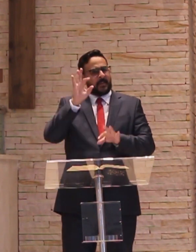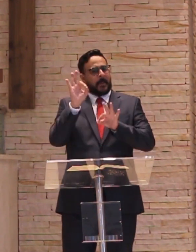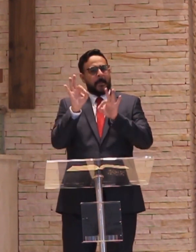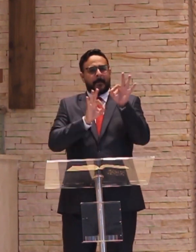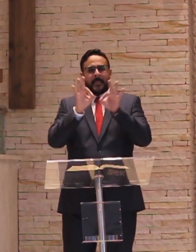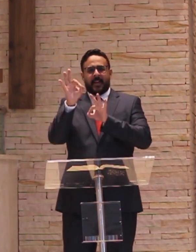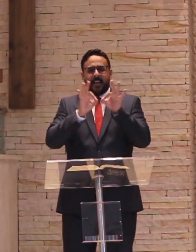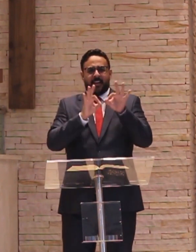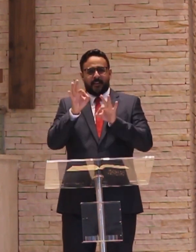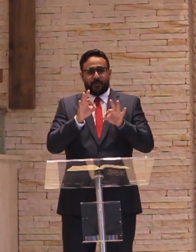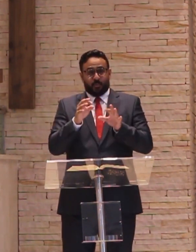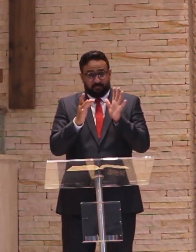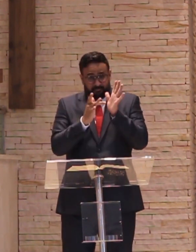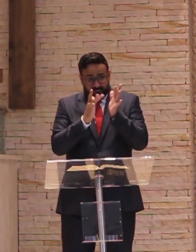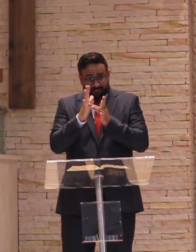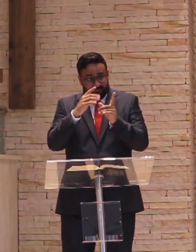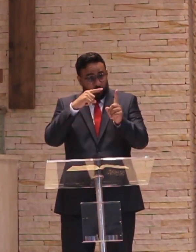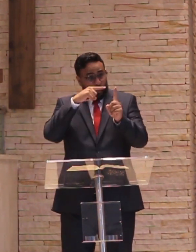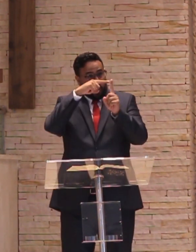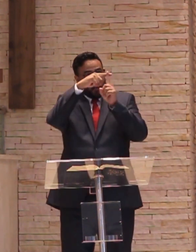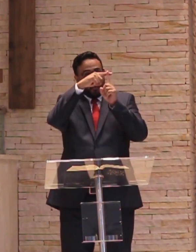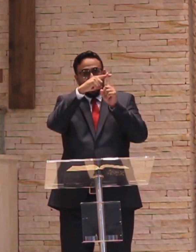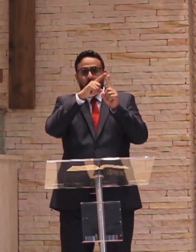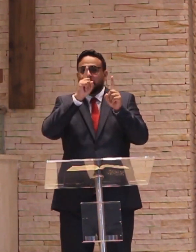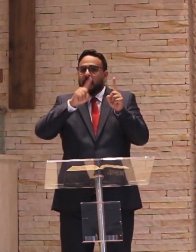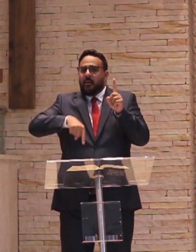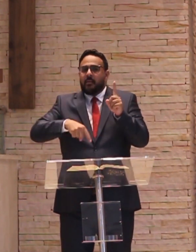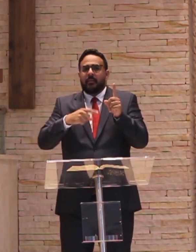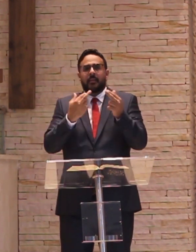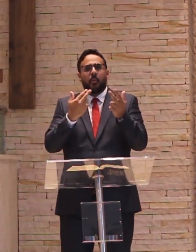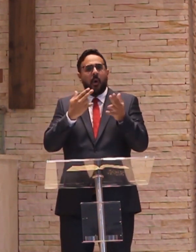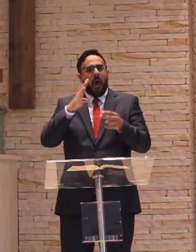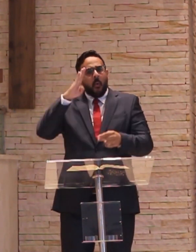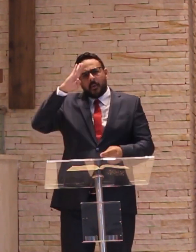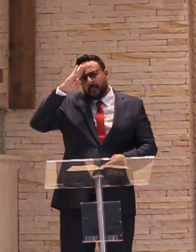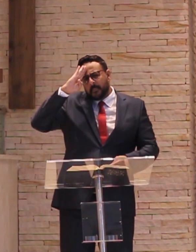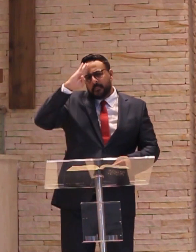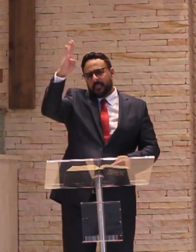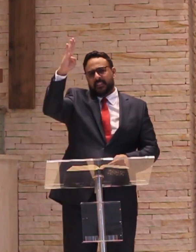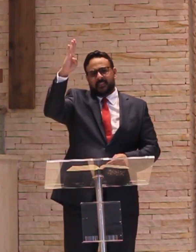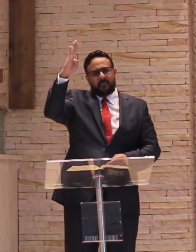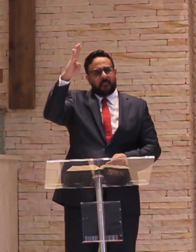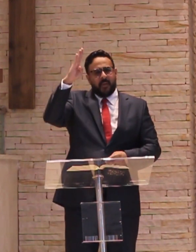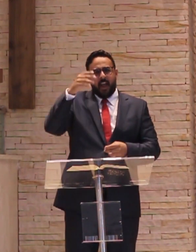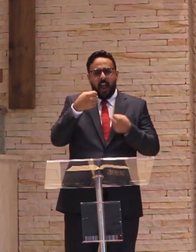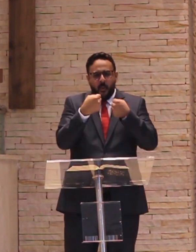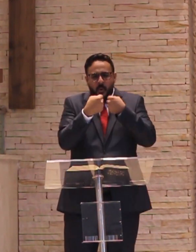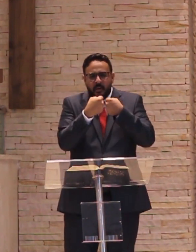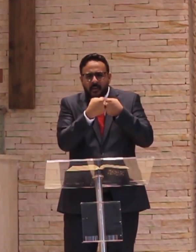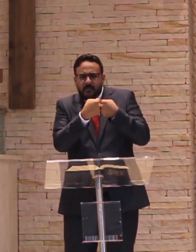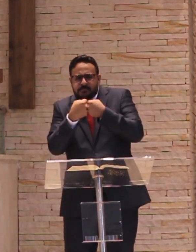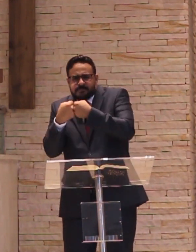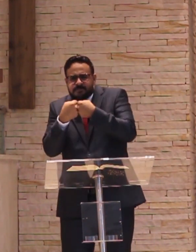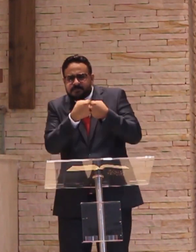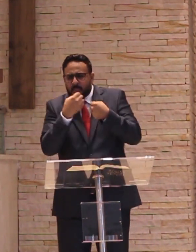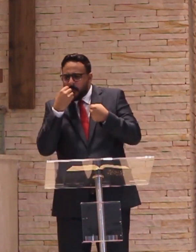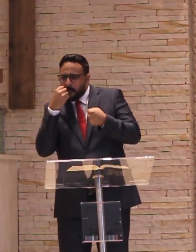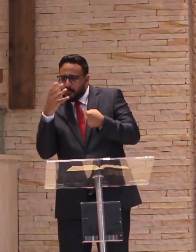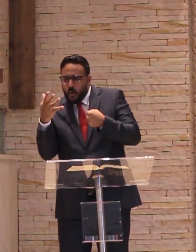se salvem e nenhum se perca. O plano da salvação é para que todas as pessoas tenham essa salvação. A